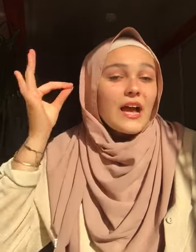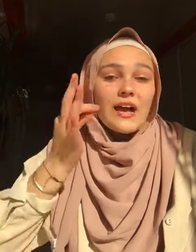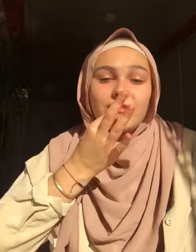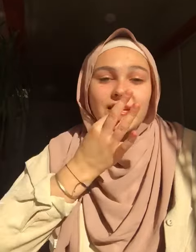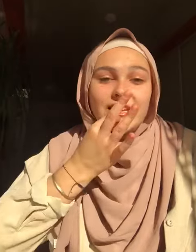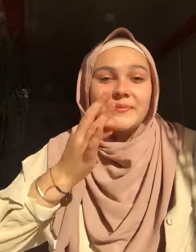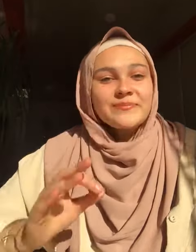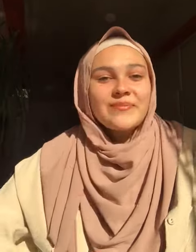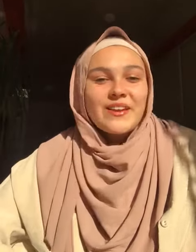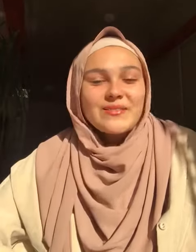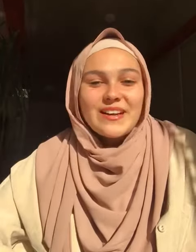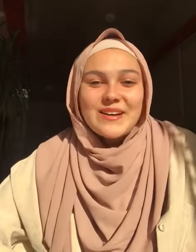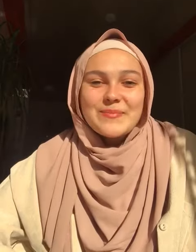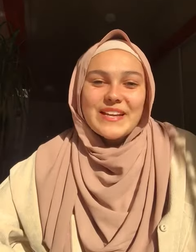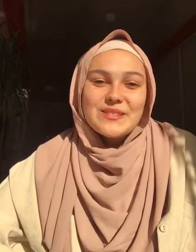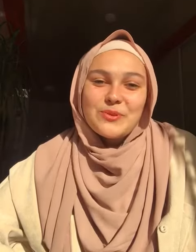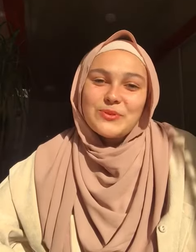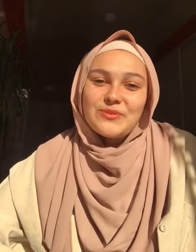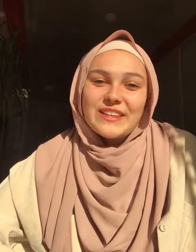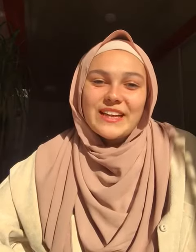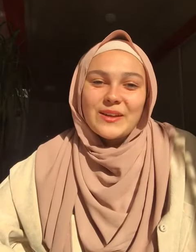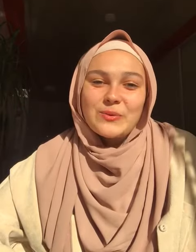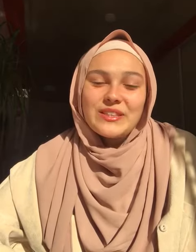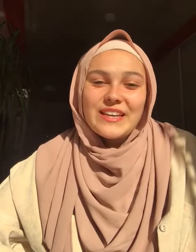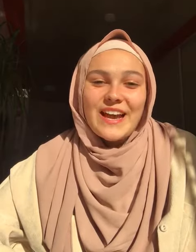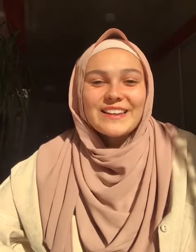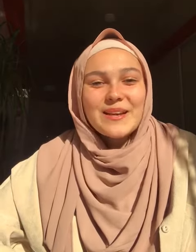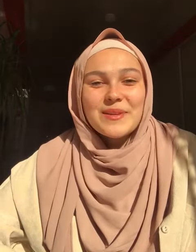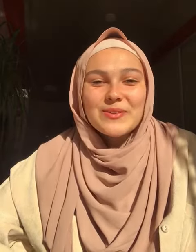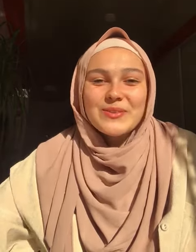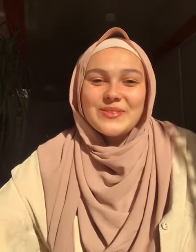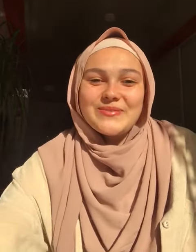Avril. Voilà, merci beaucoup de votre écoute et à très bientôt.